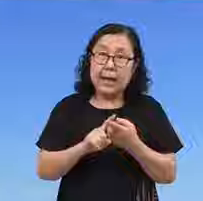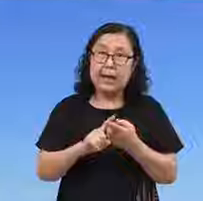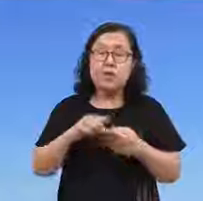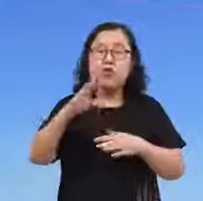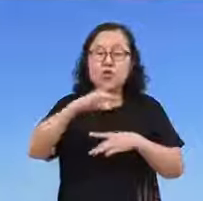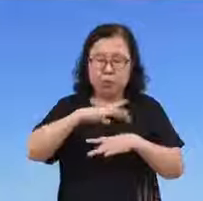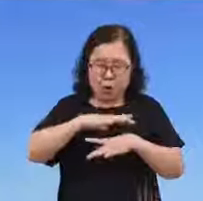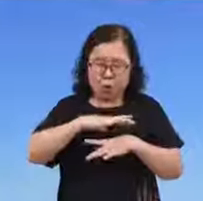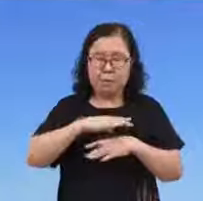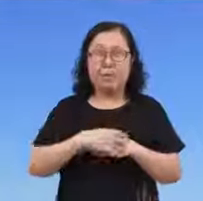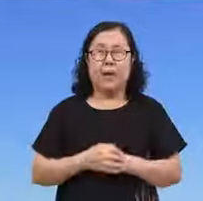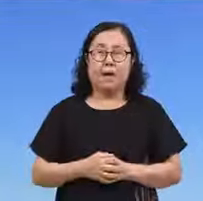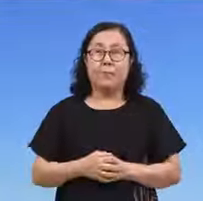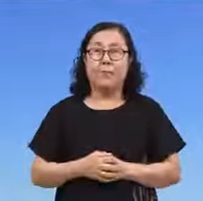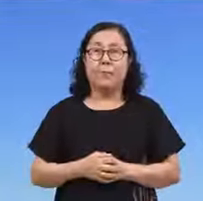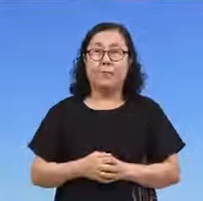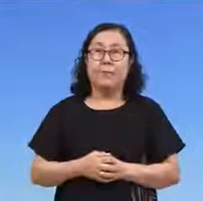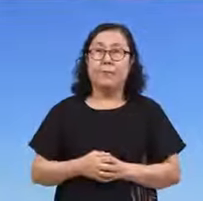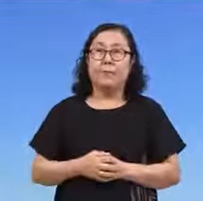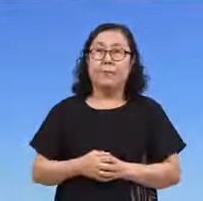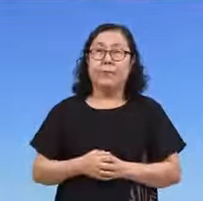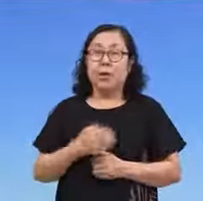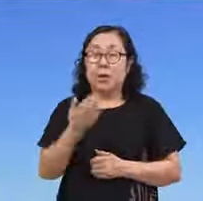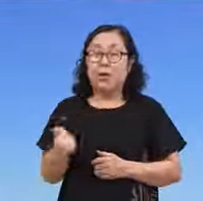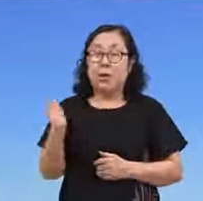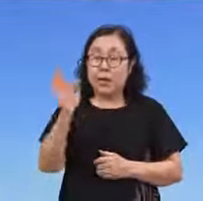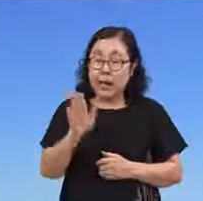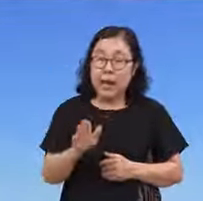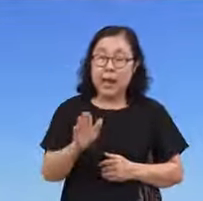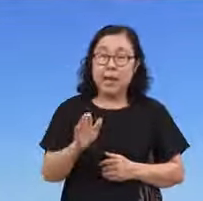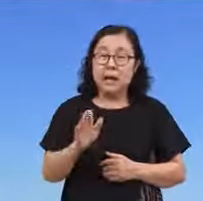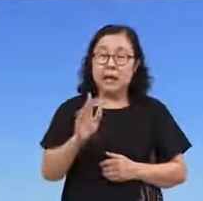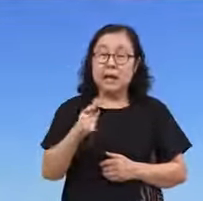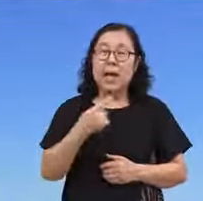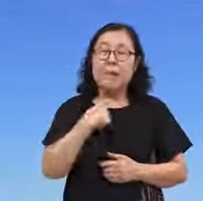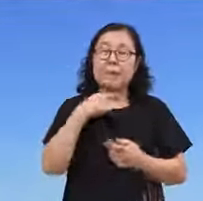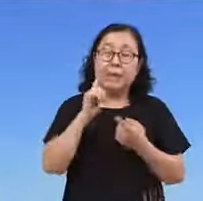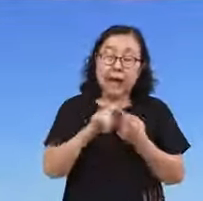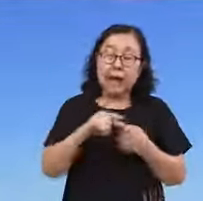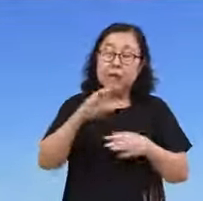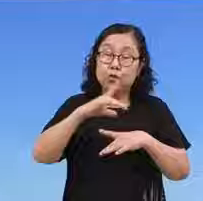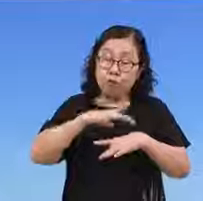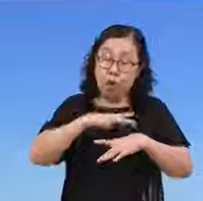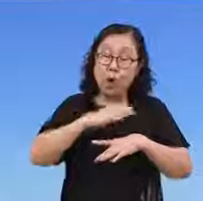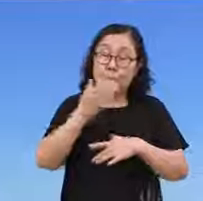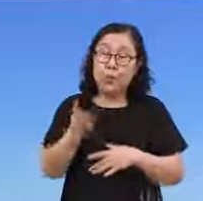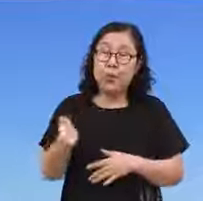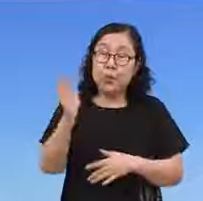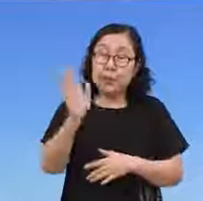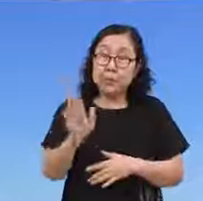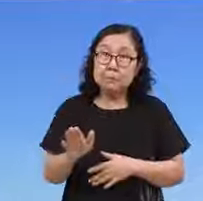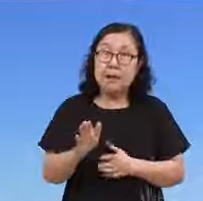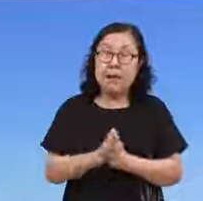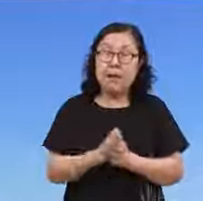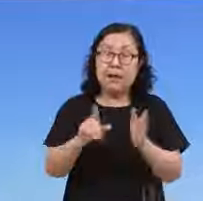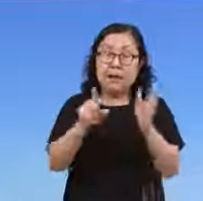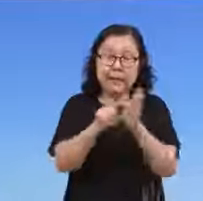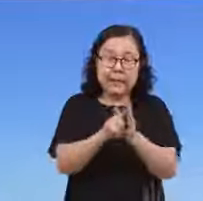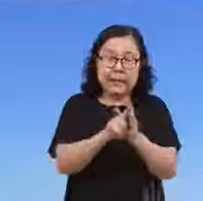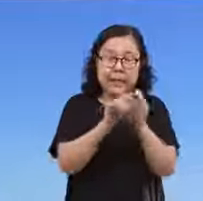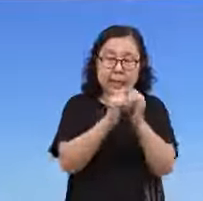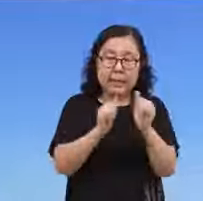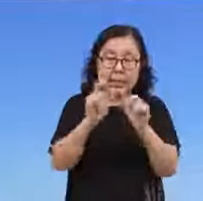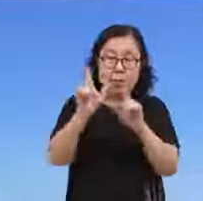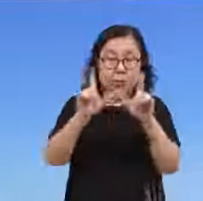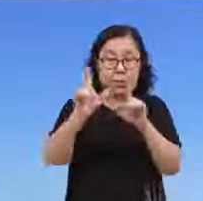그런데 제가 그 문제 제기하는 게 뭐냐면요, 그 야곱의 두려움이 너무나 타당한 두려움 맞는데요, 그런데